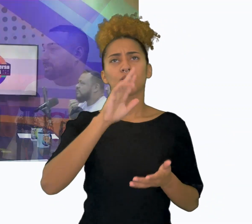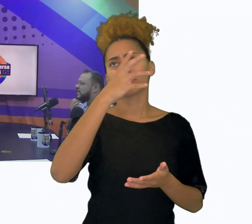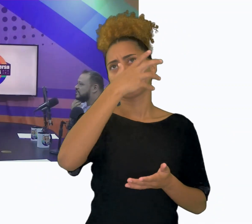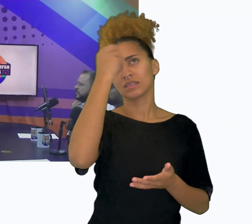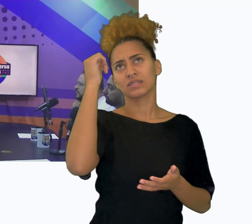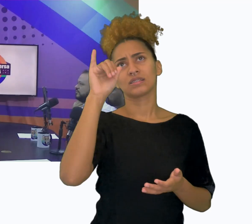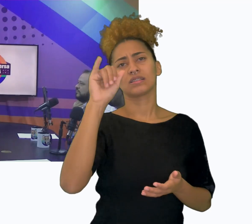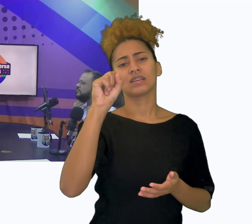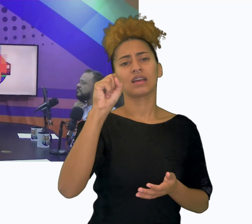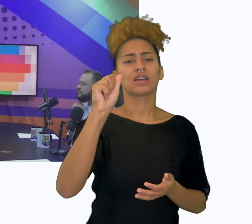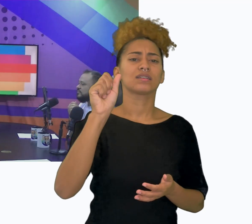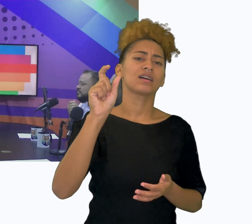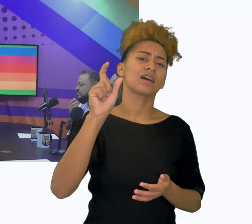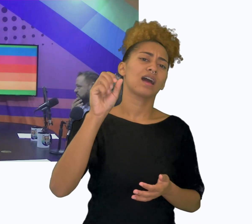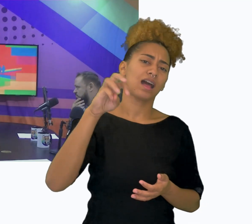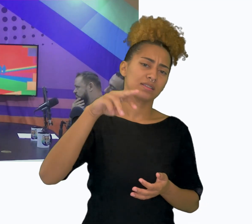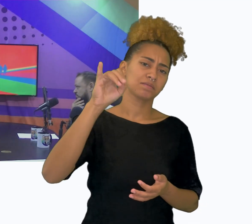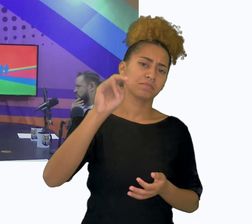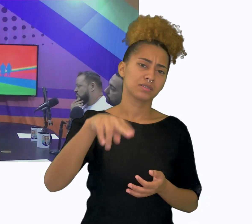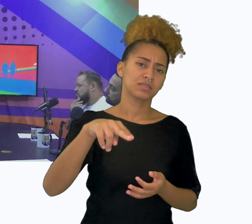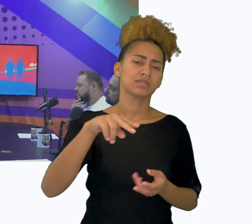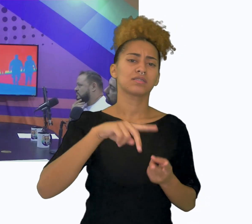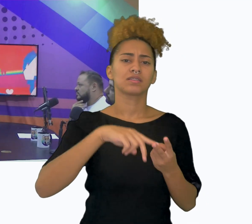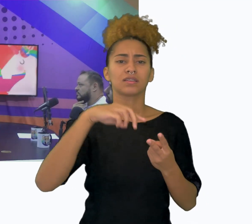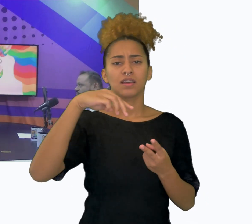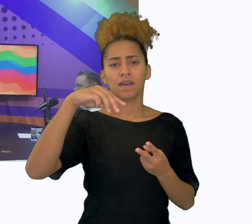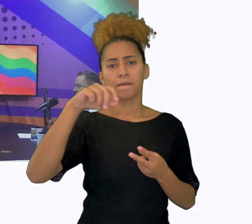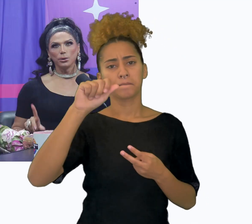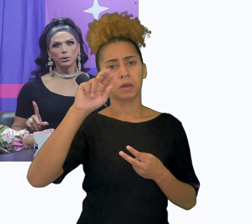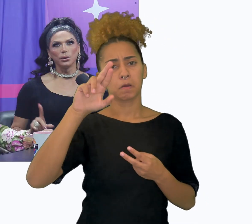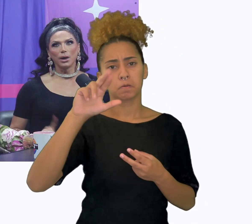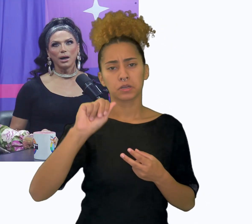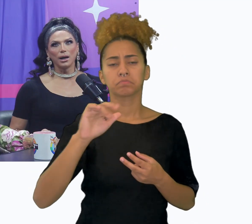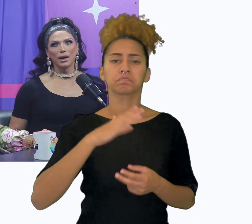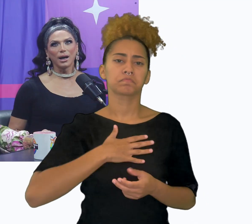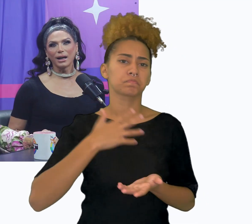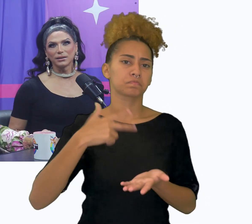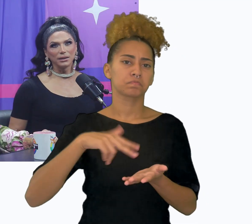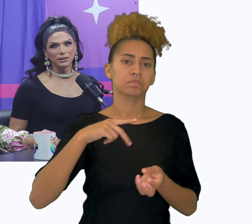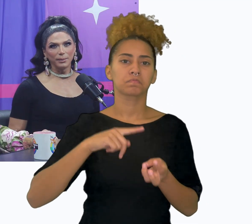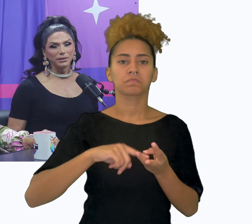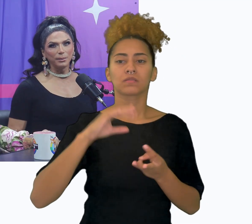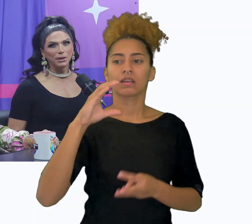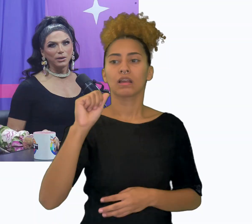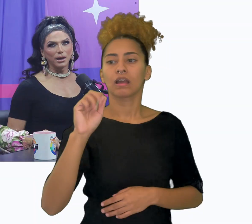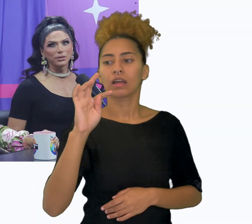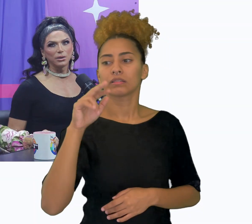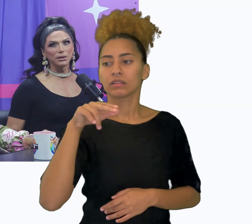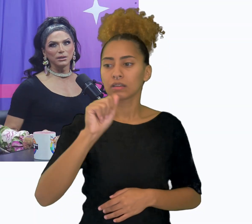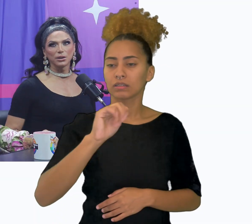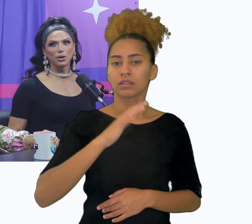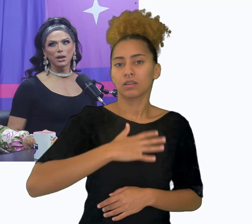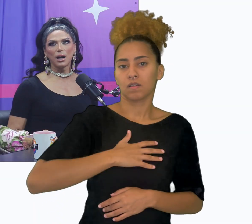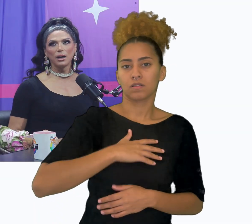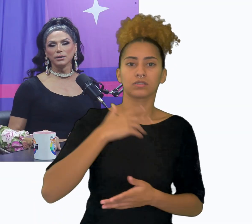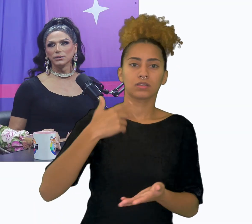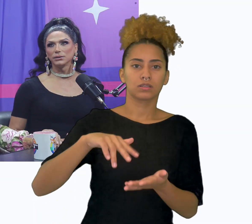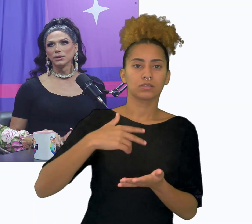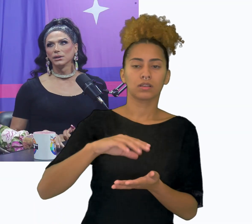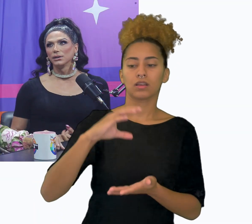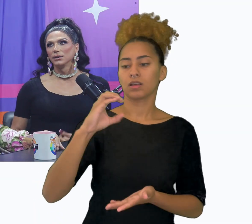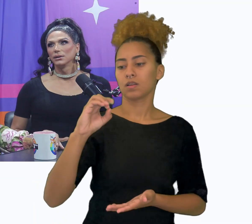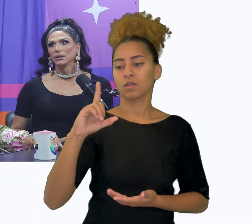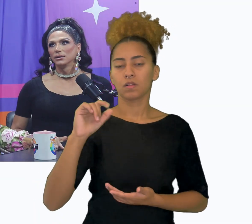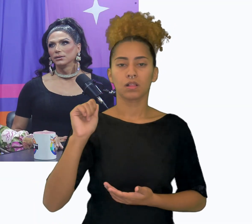Yasmin Hilton. Né? A Maura sempre dançou, a Katana também sempre teve uma relação com a dança